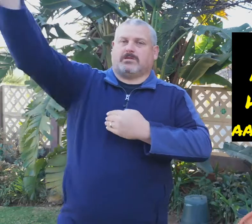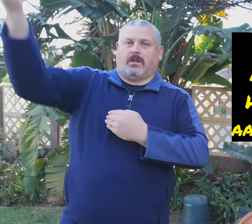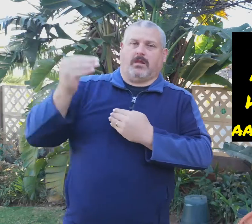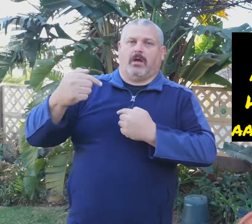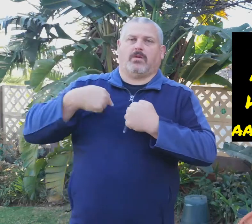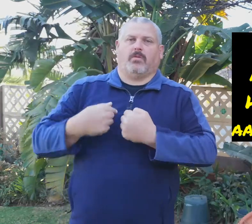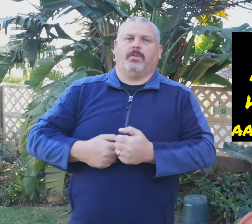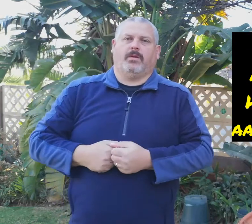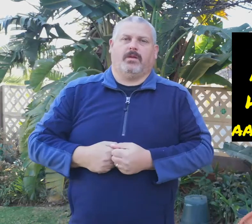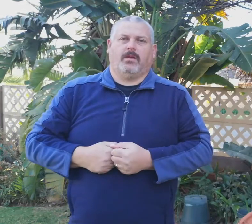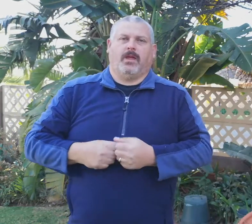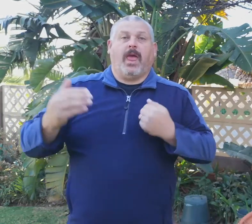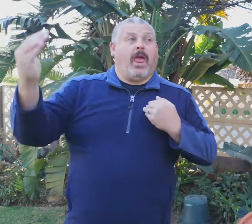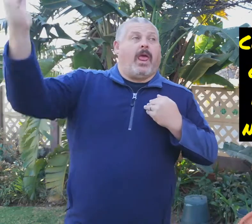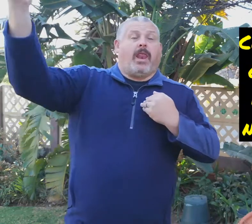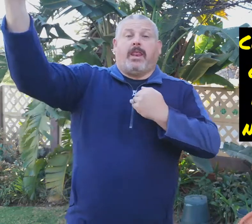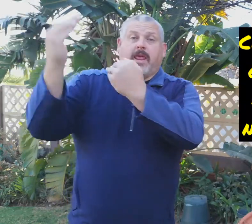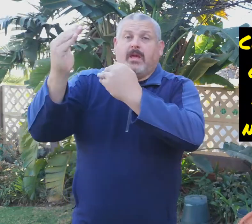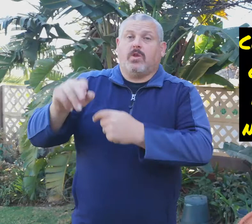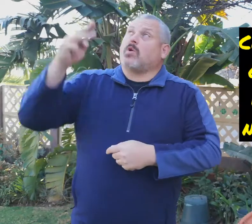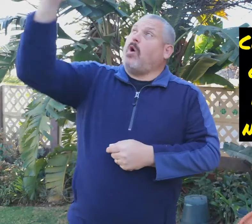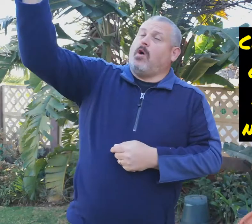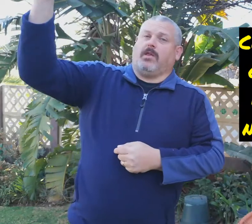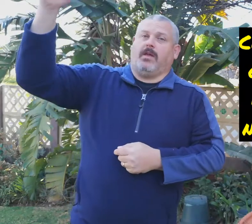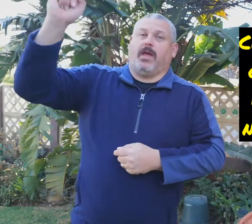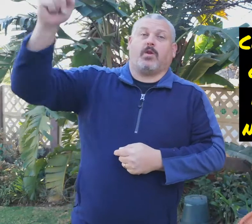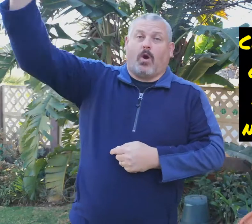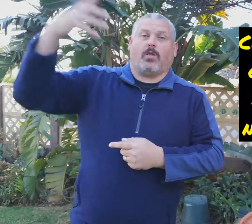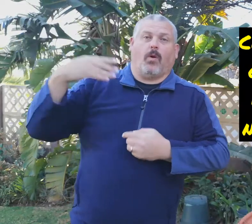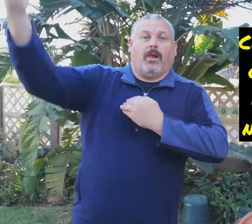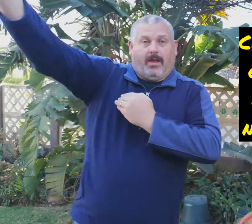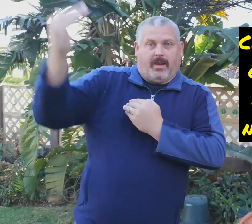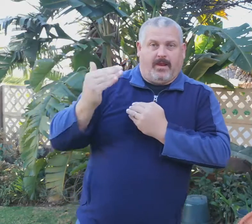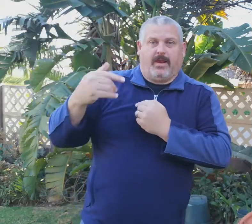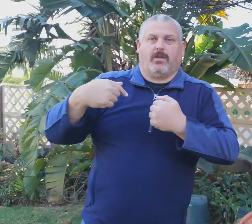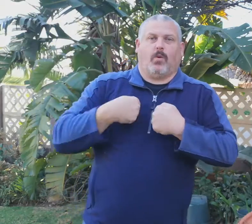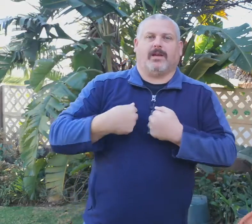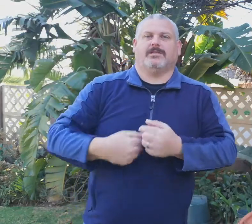sal nader kom. Near to God and God was near to us.